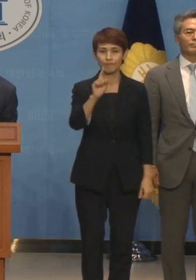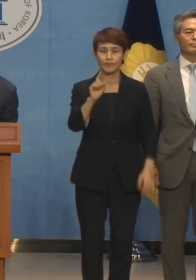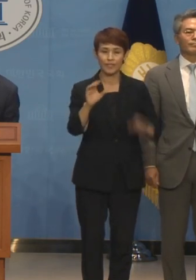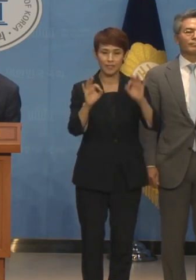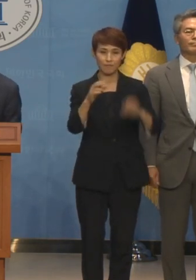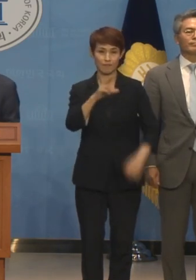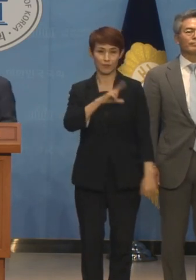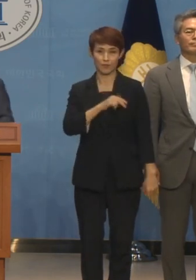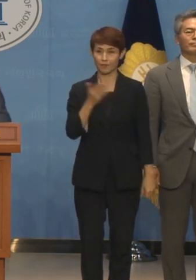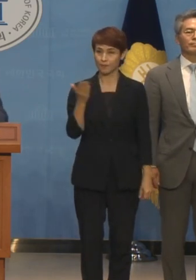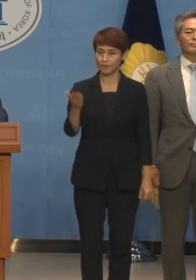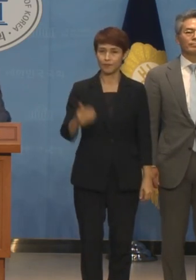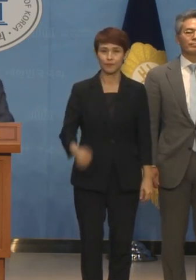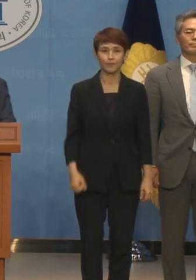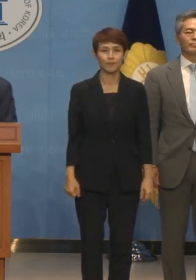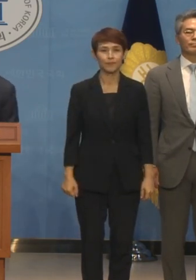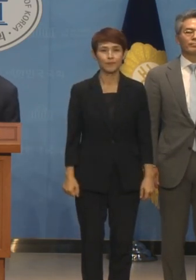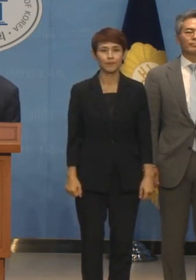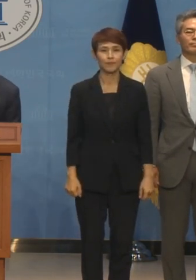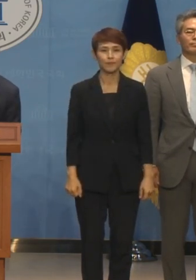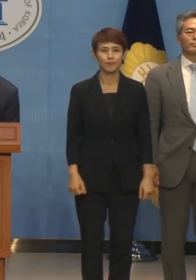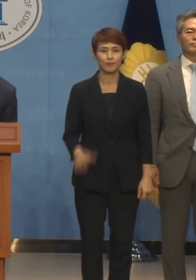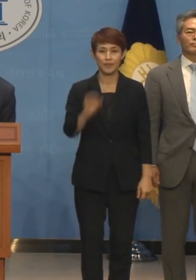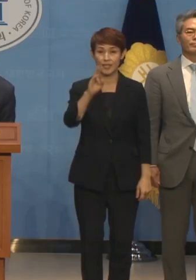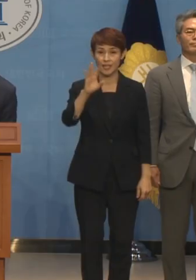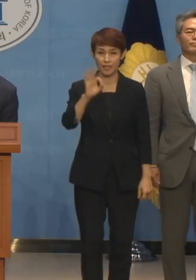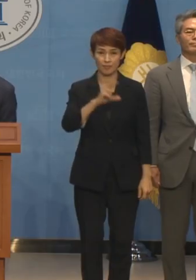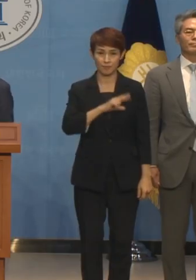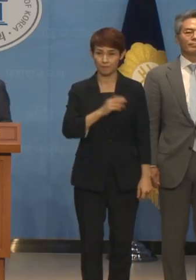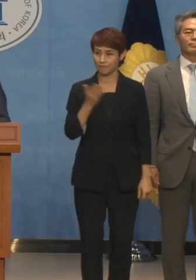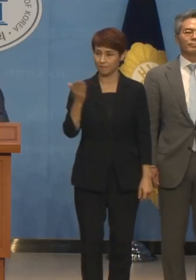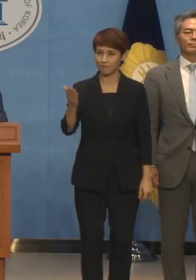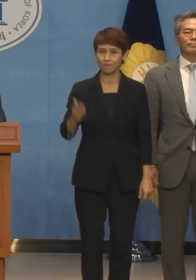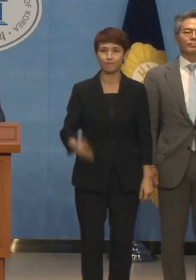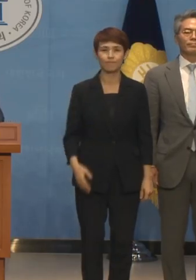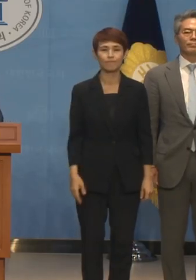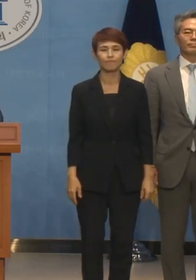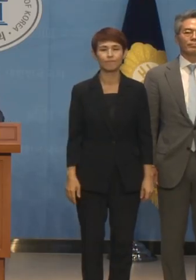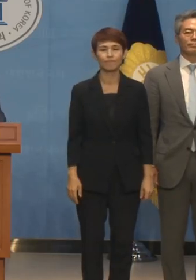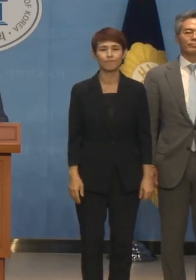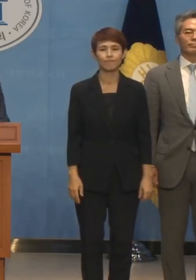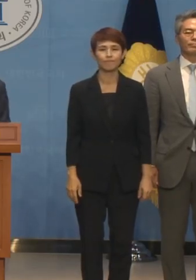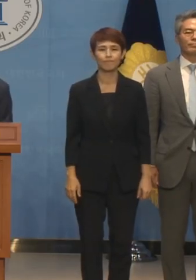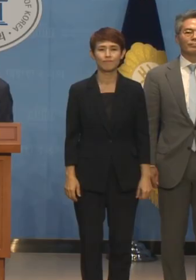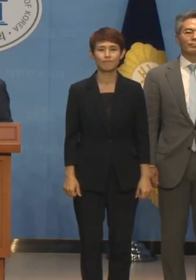김현정 의원님이십니다. 양분남 의원님이십니다.